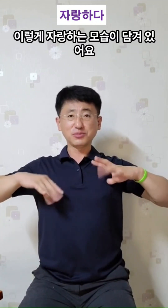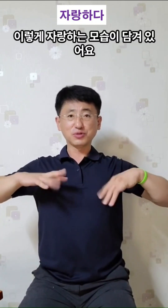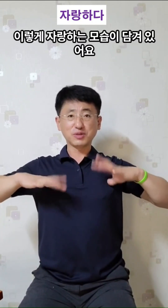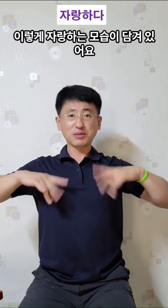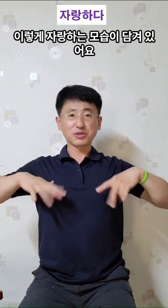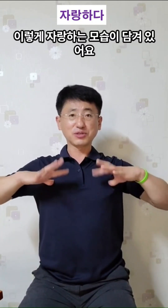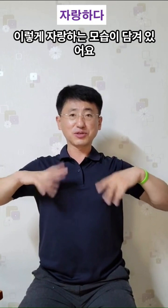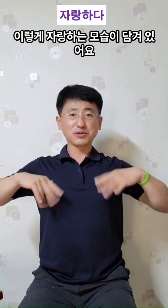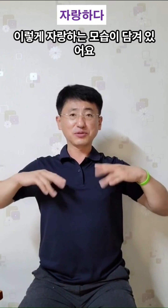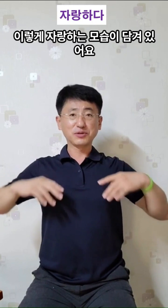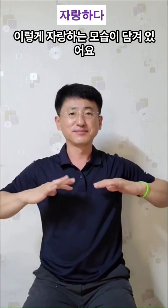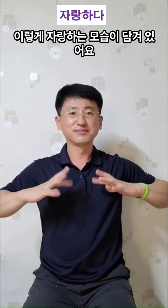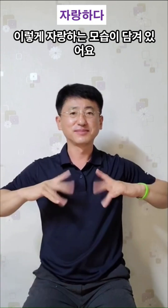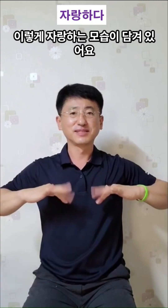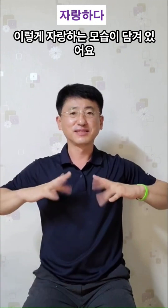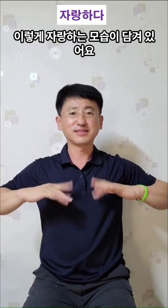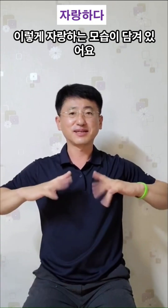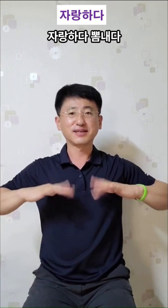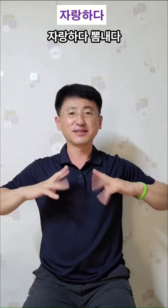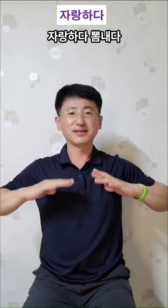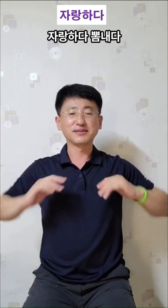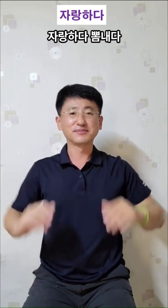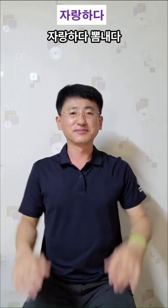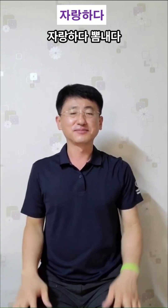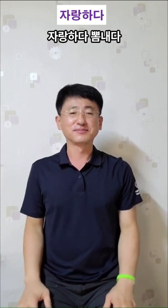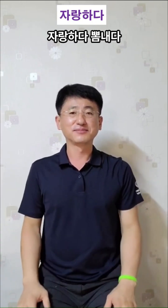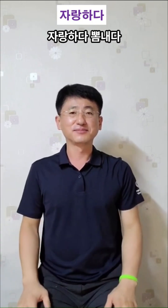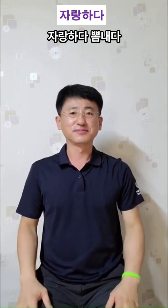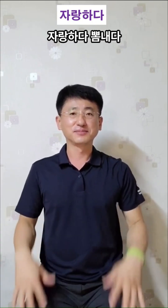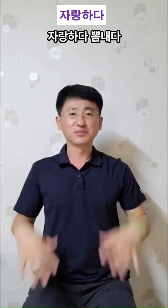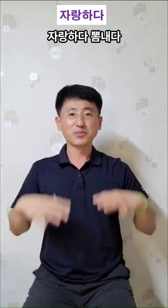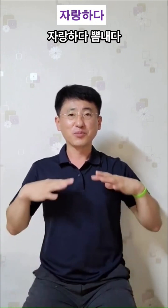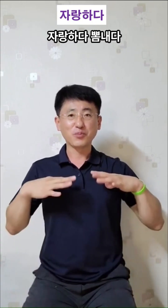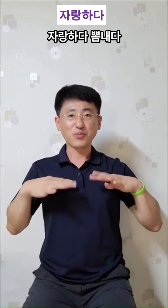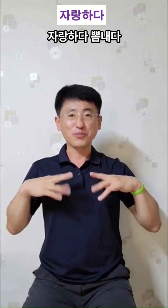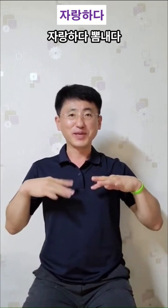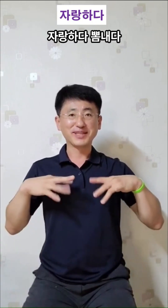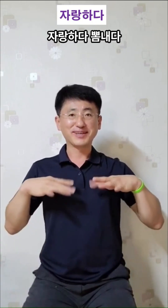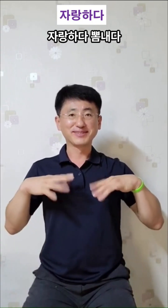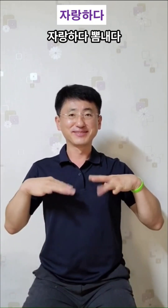자랑하는 모습이 담겨 있어요. 자랑하다, 뽐내다.